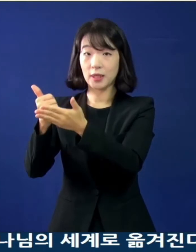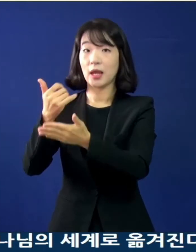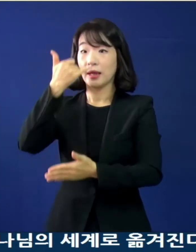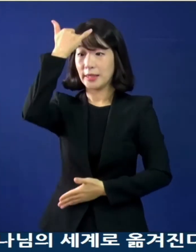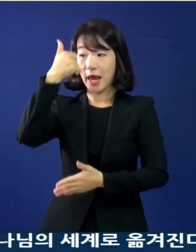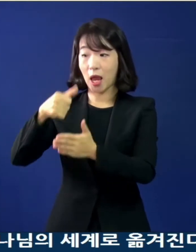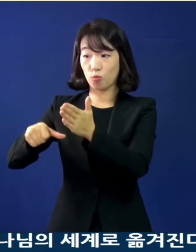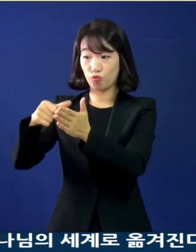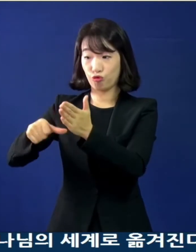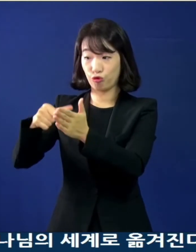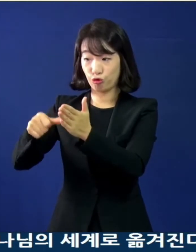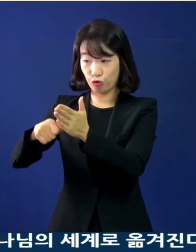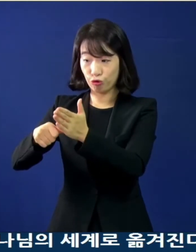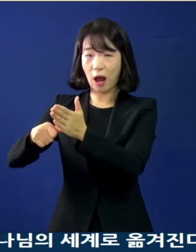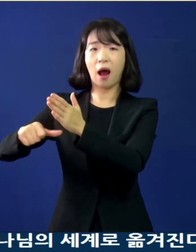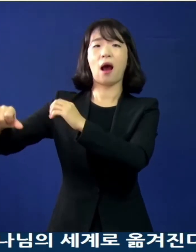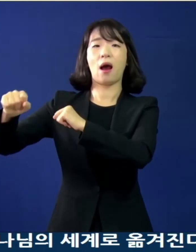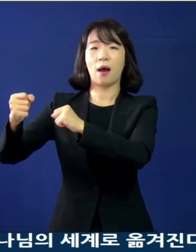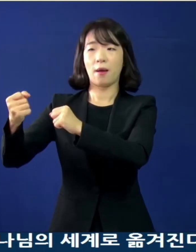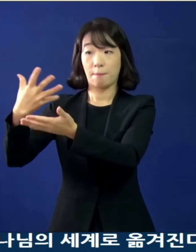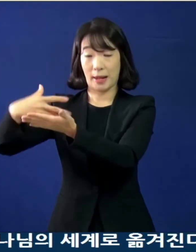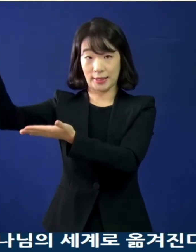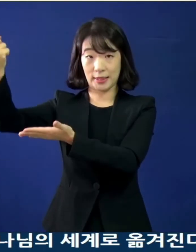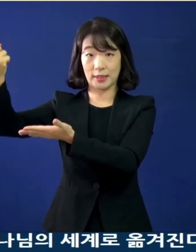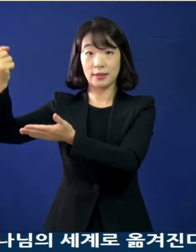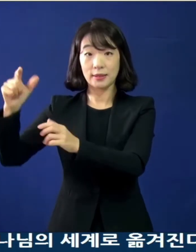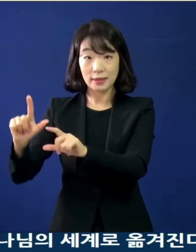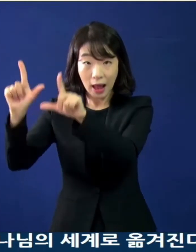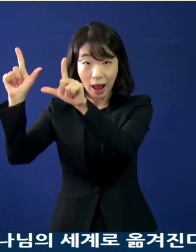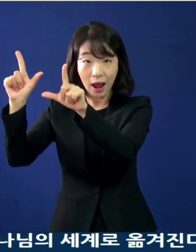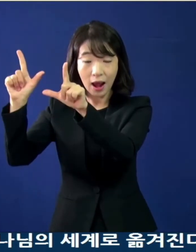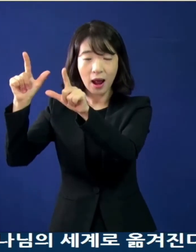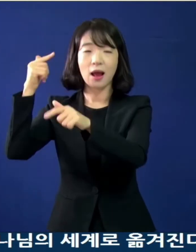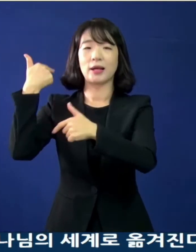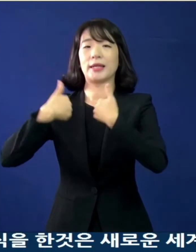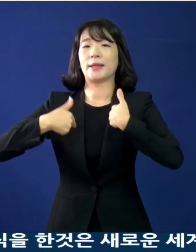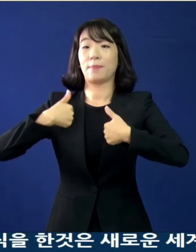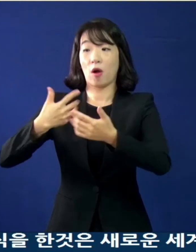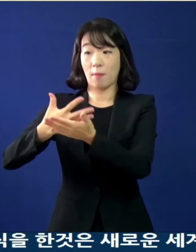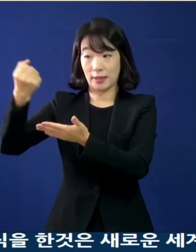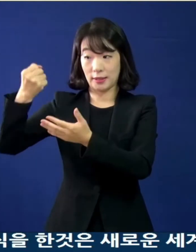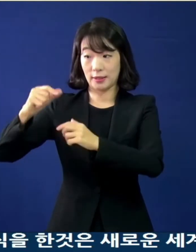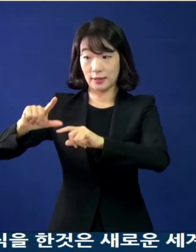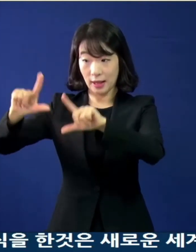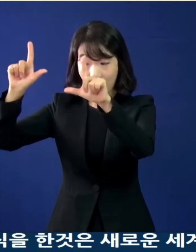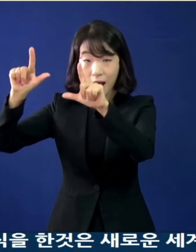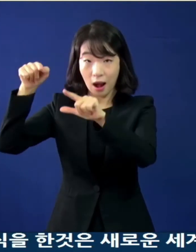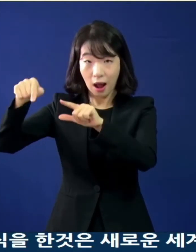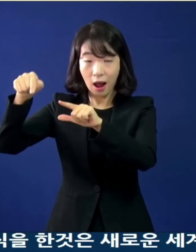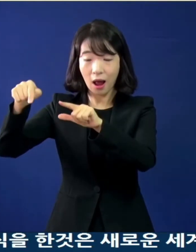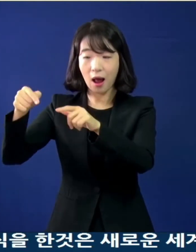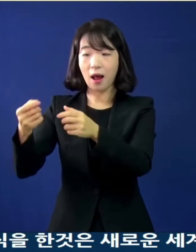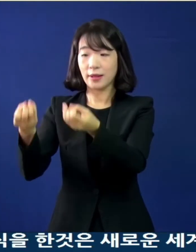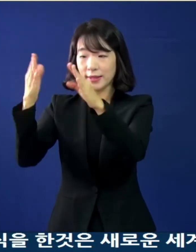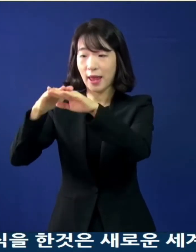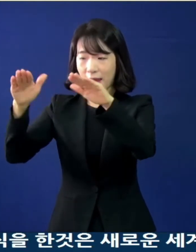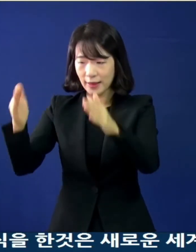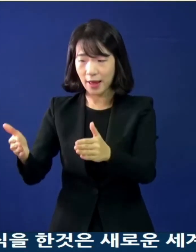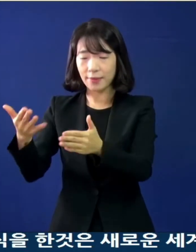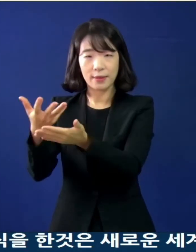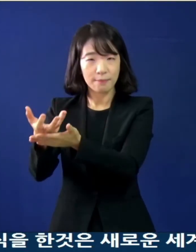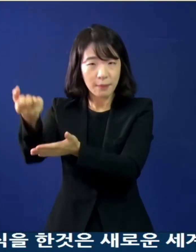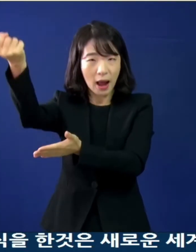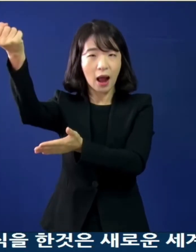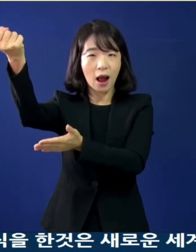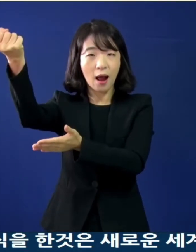제단이 작동하지 않고 있다가 이제 하나님이 인간을 기뻐 받으시는 그 장소인 제단이 작동하고